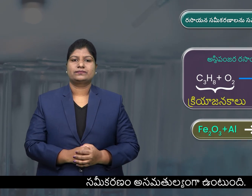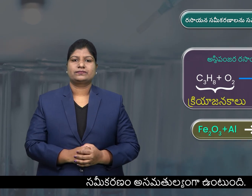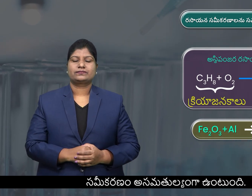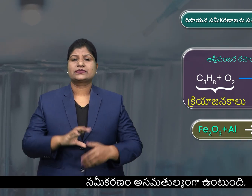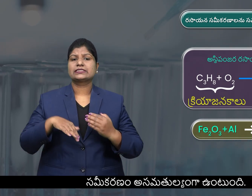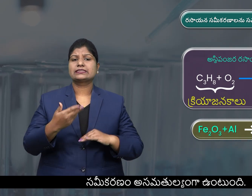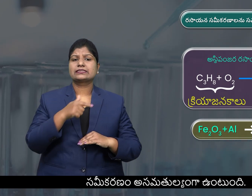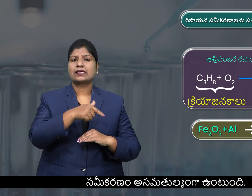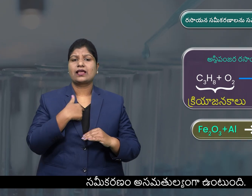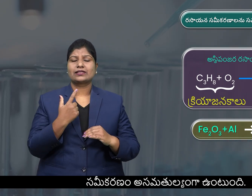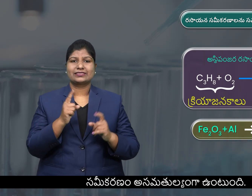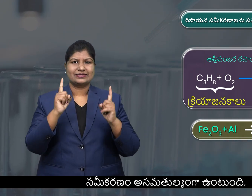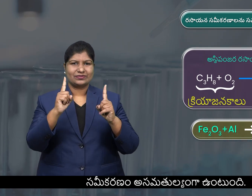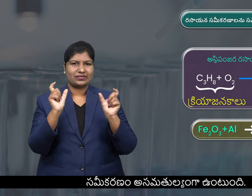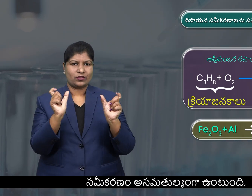సమీకరణం అసమతుల్యంగా ఉంటుంది.